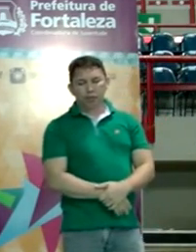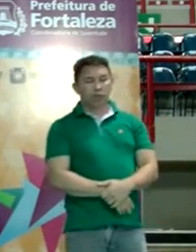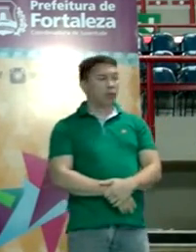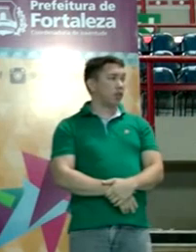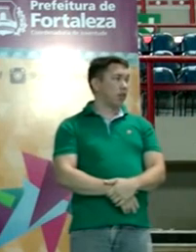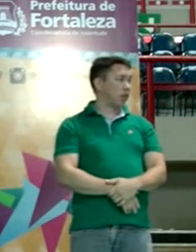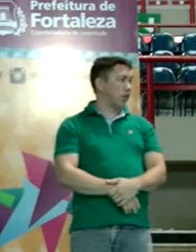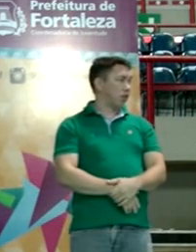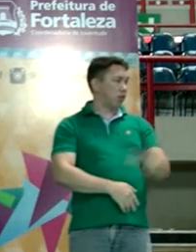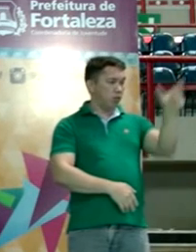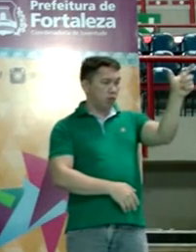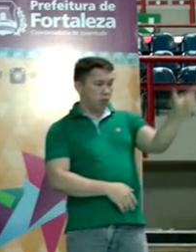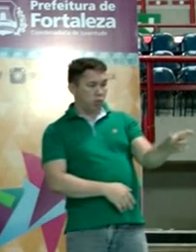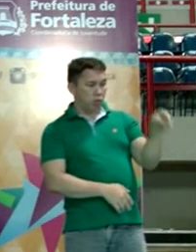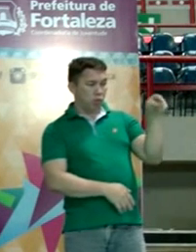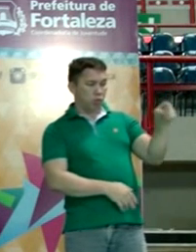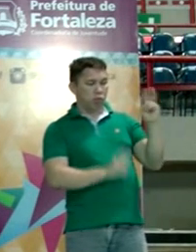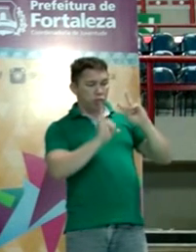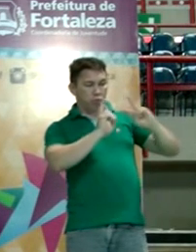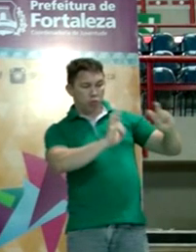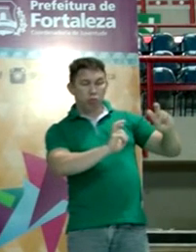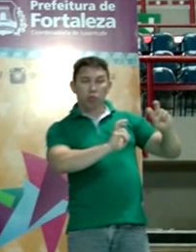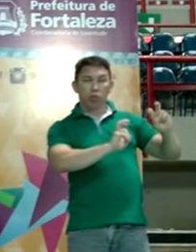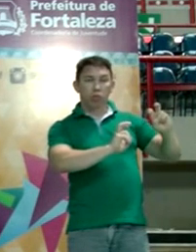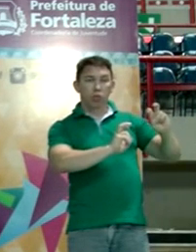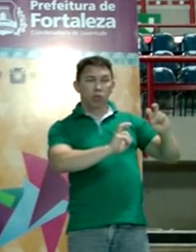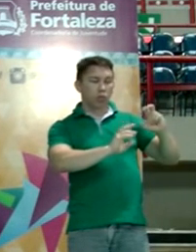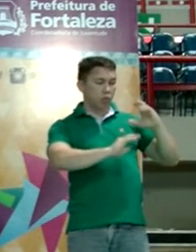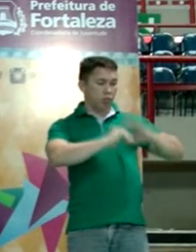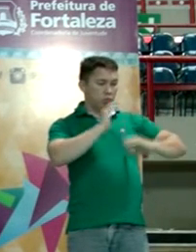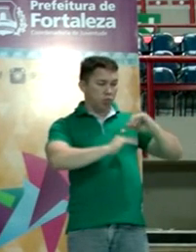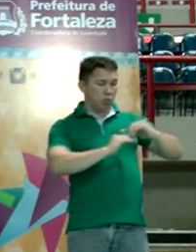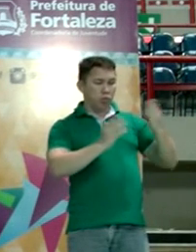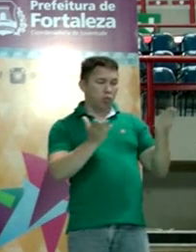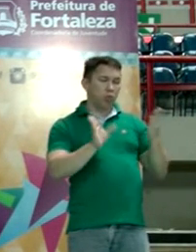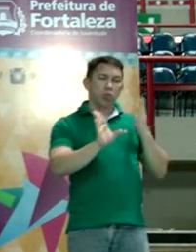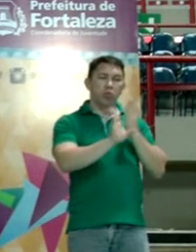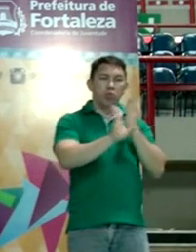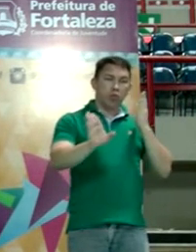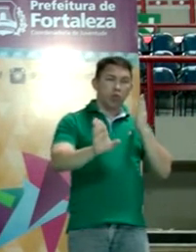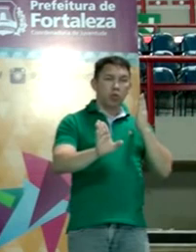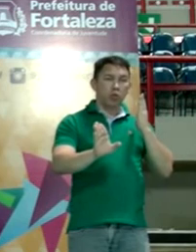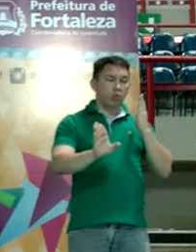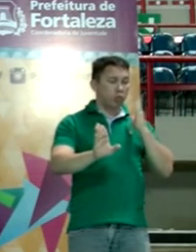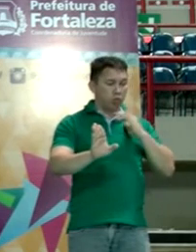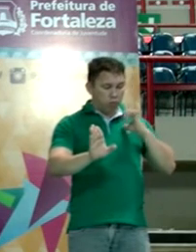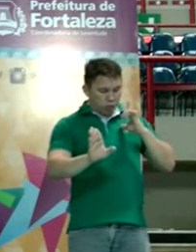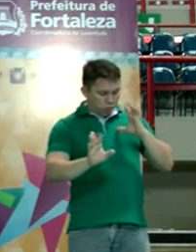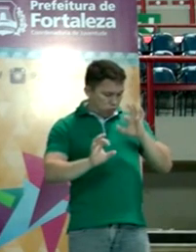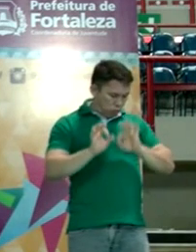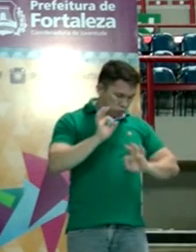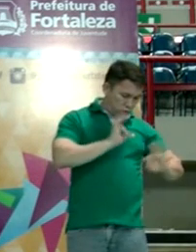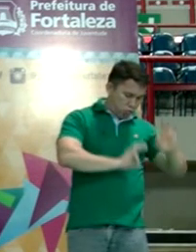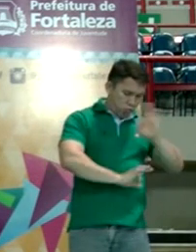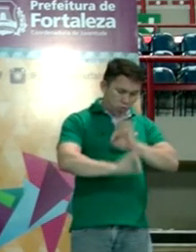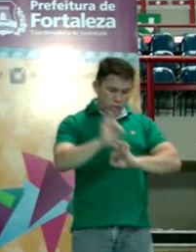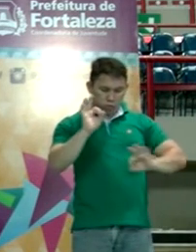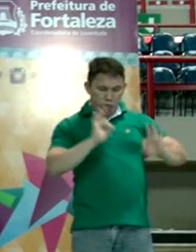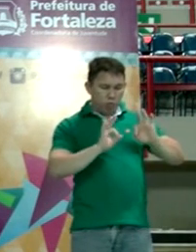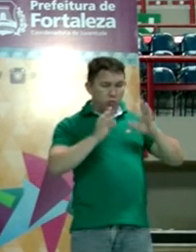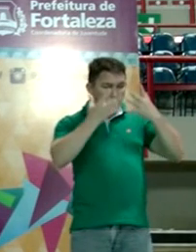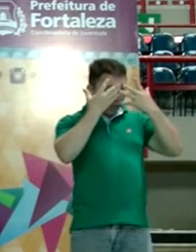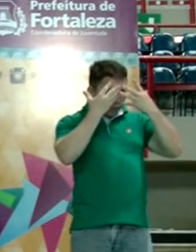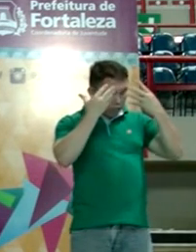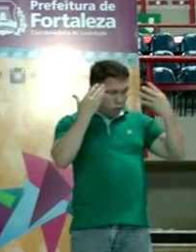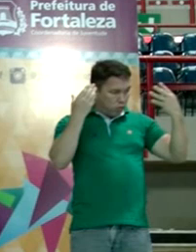O modo de comportamento perceptivo através do qual se prepara o